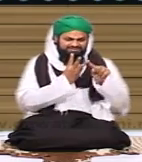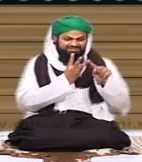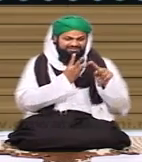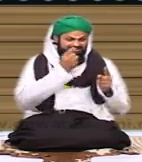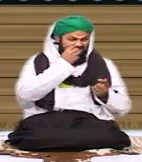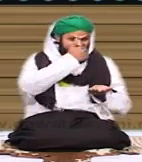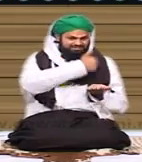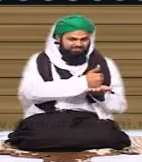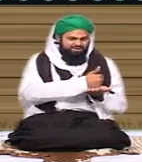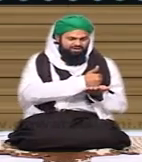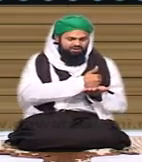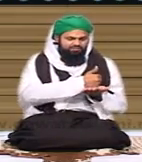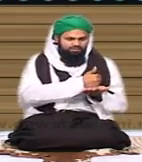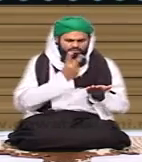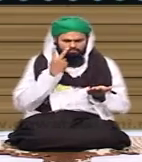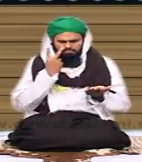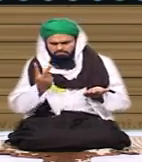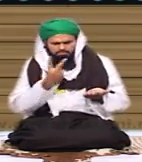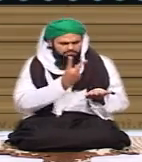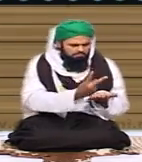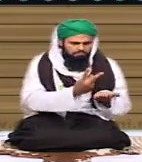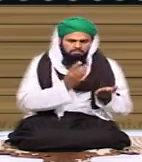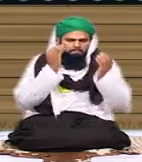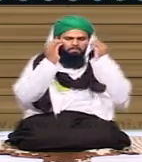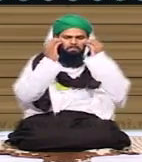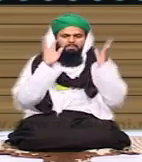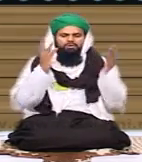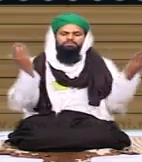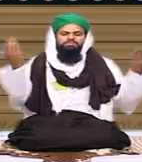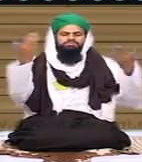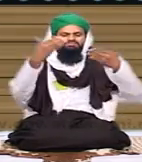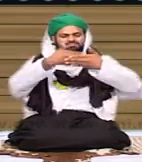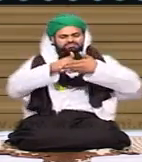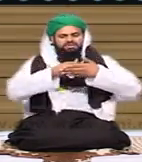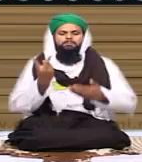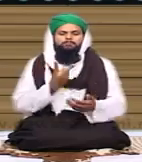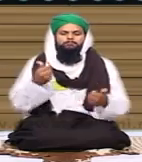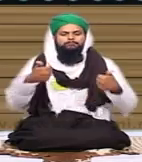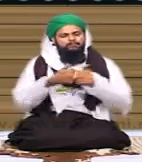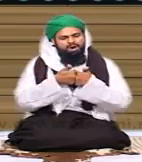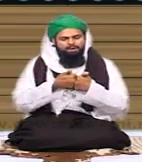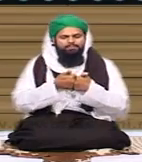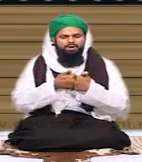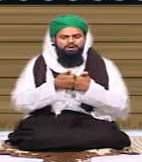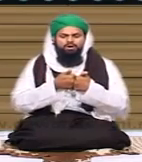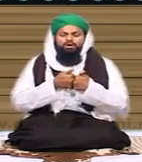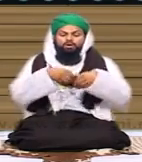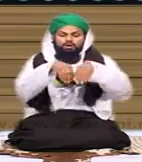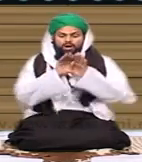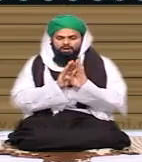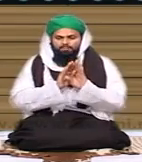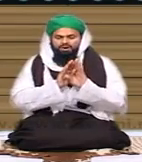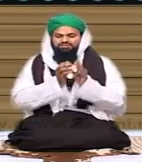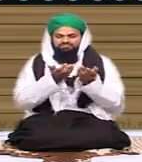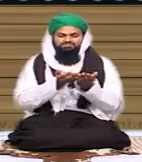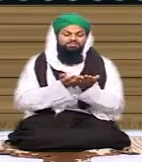है इसको कुछ पता नहीं कि इन दोनों के साथ क्या होगा। तो इसी तरह बरज़ख भी पर्दा है कि दो मुर्दे रखे